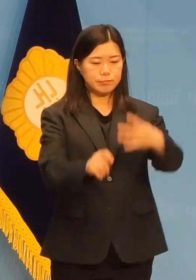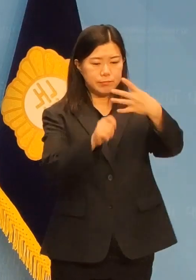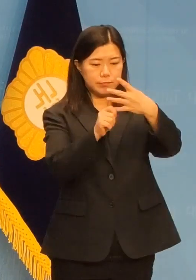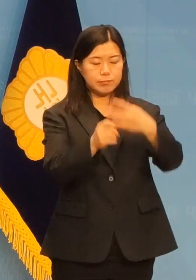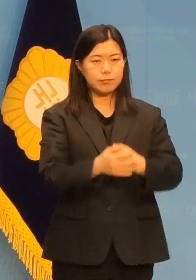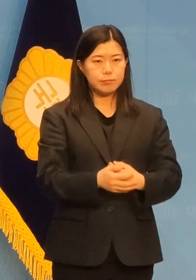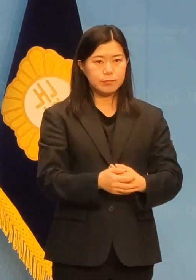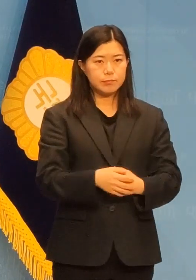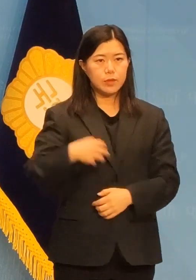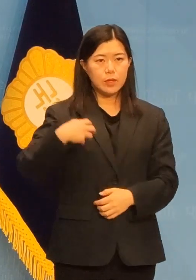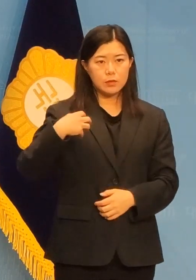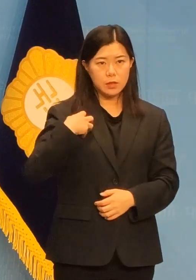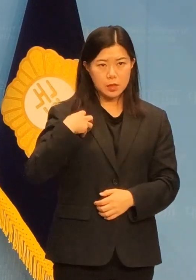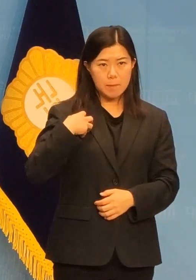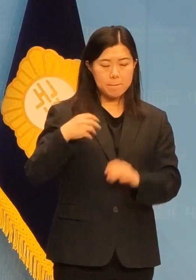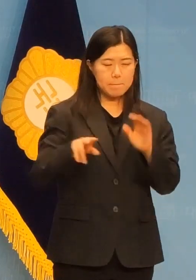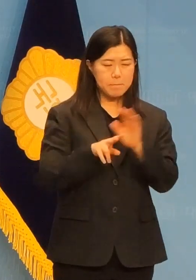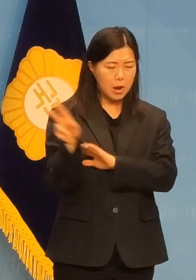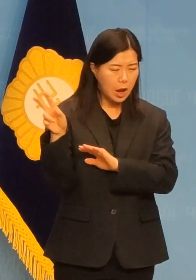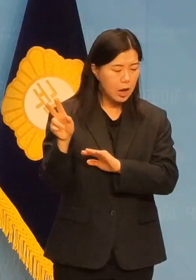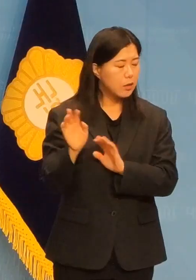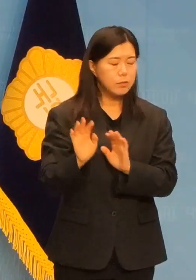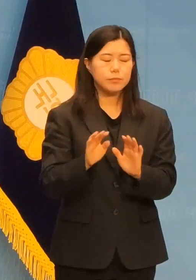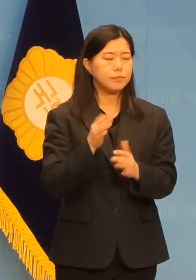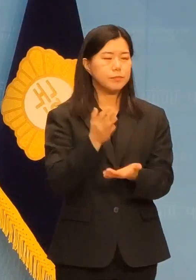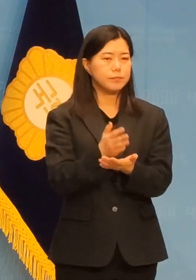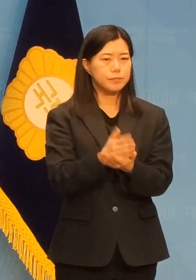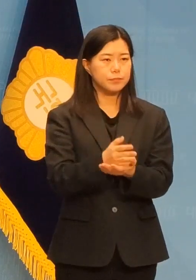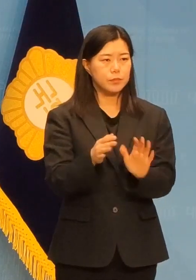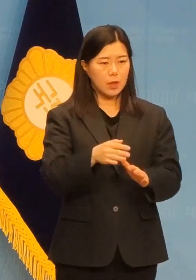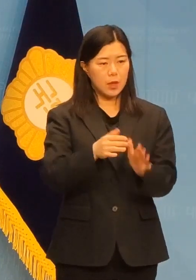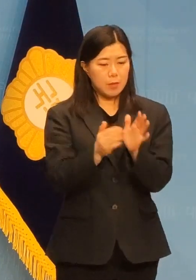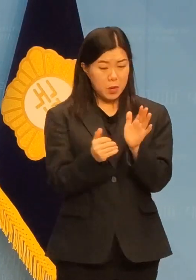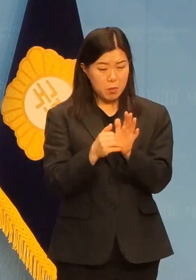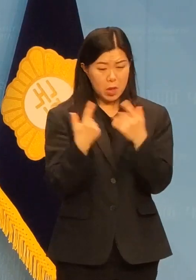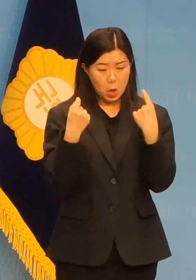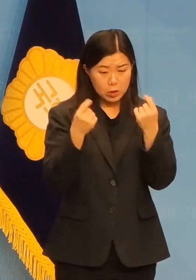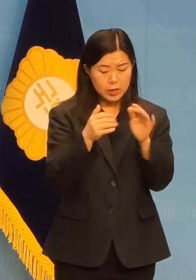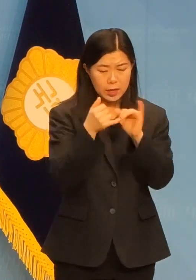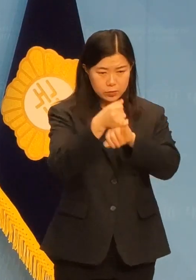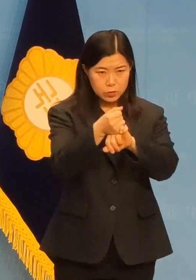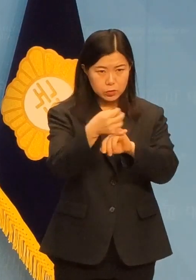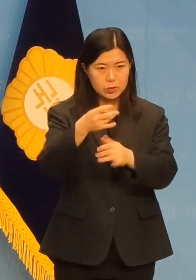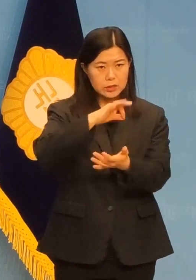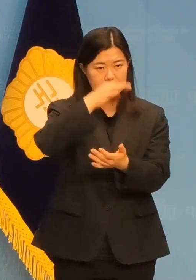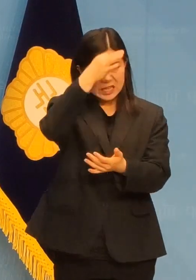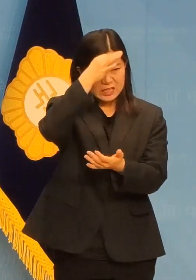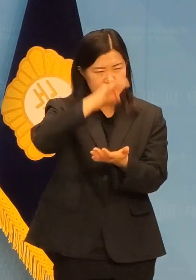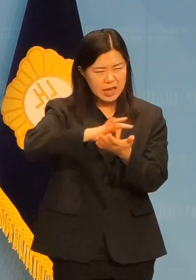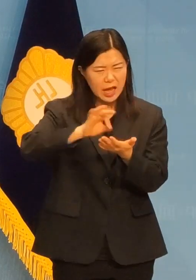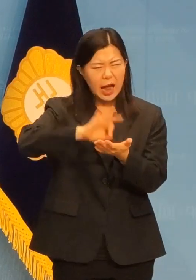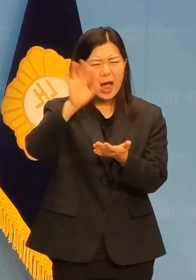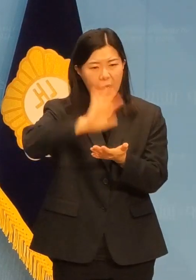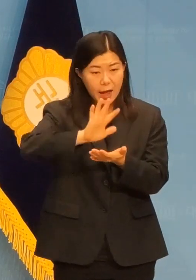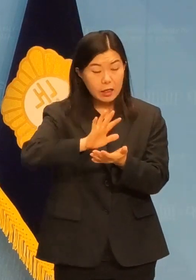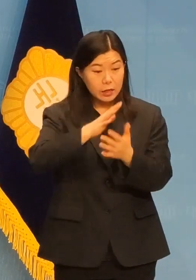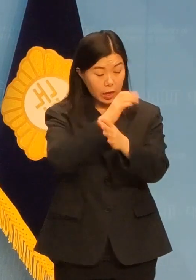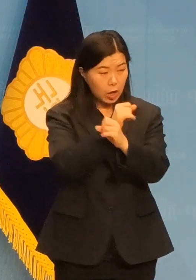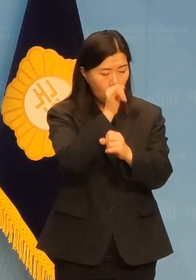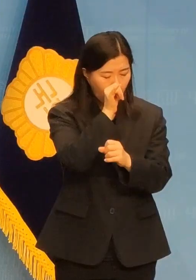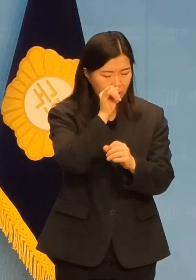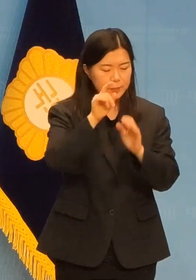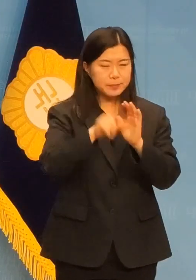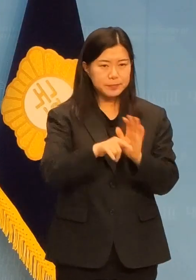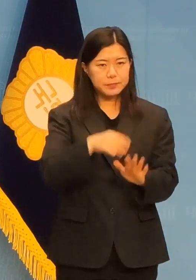넷째, 책임 회피를 막았습니다. 비밀 유지 약속이나 기술을 쓰지 않기로 한 계약이 있었다면